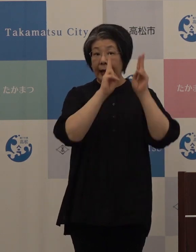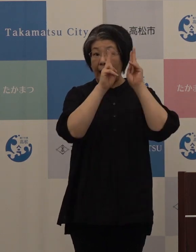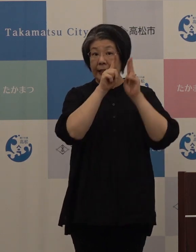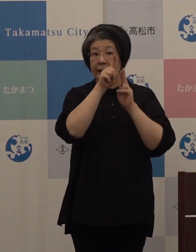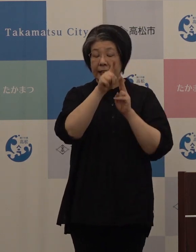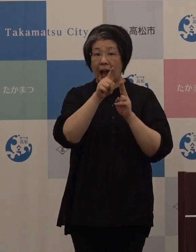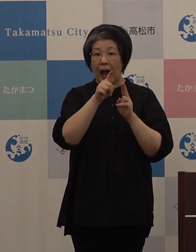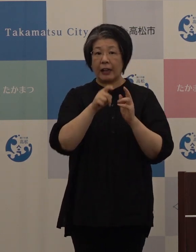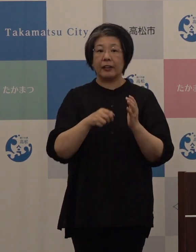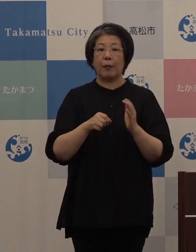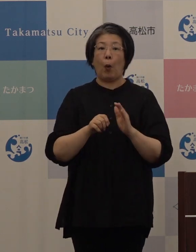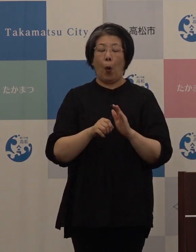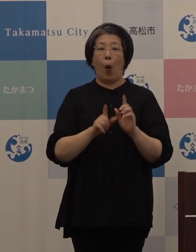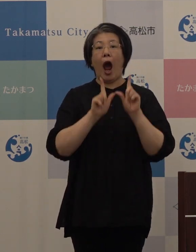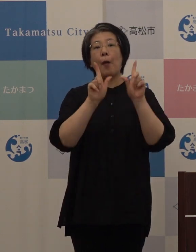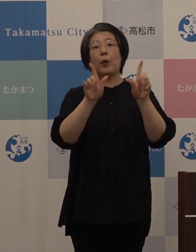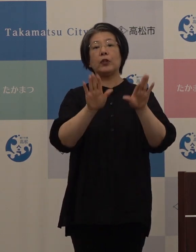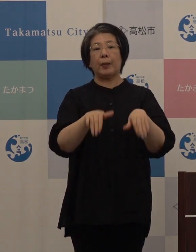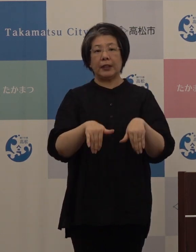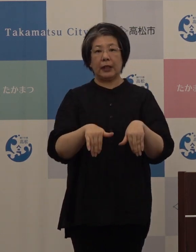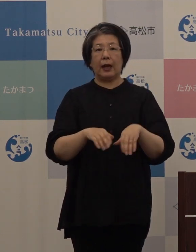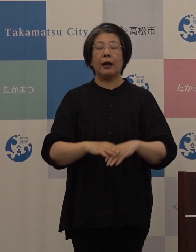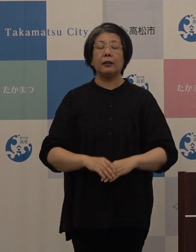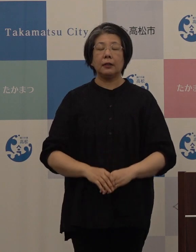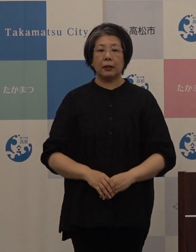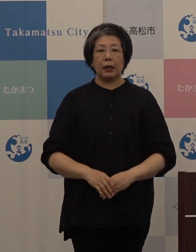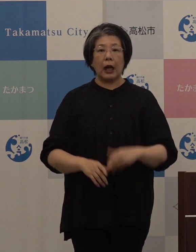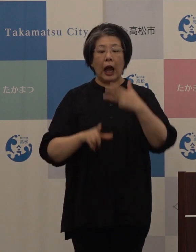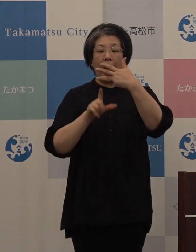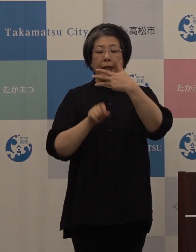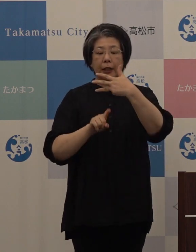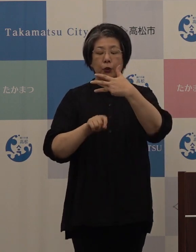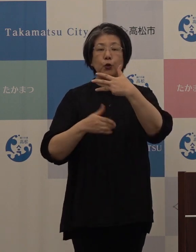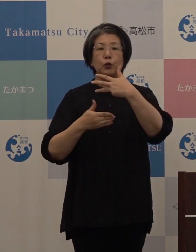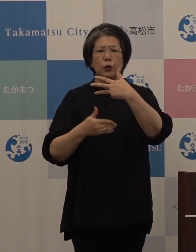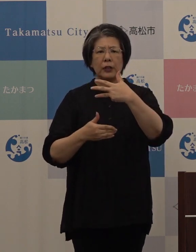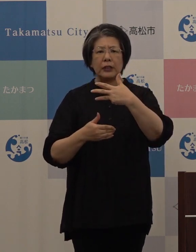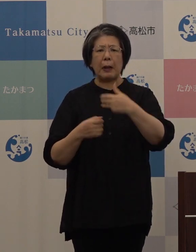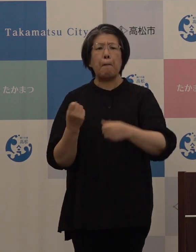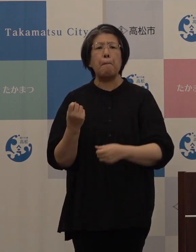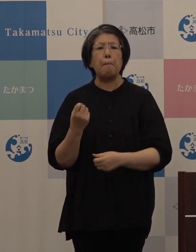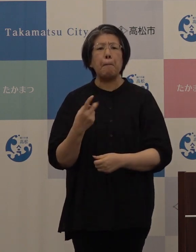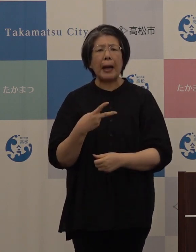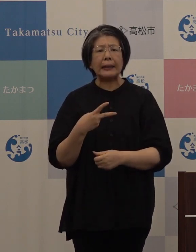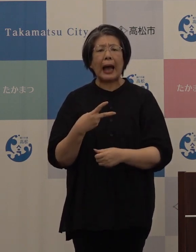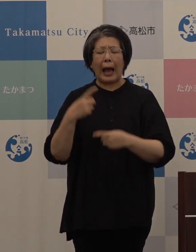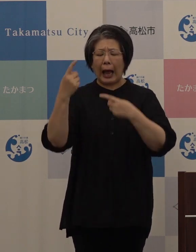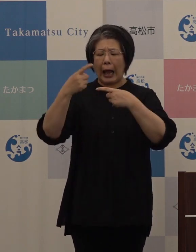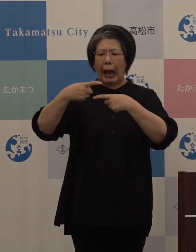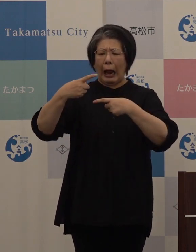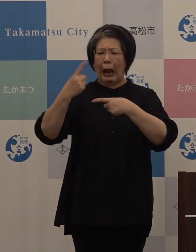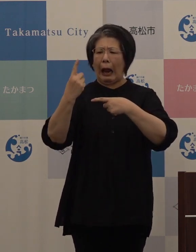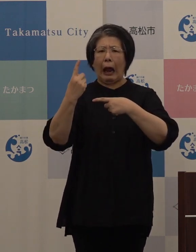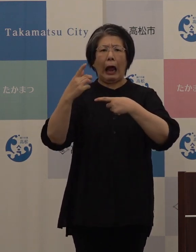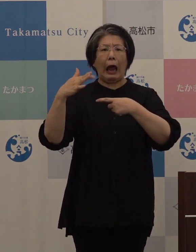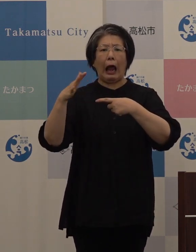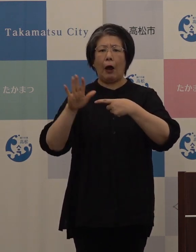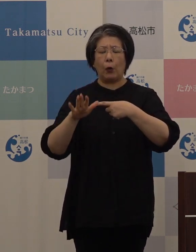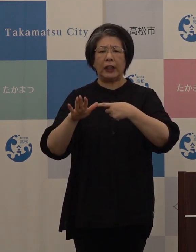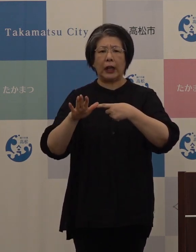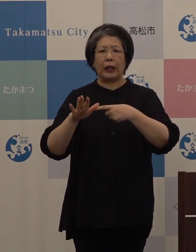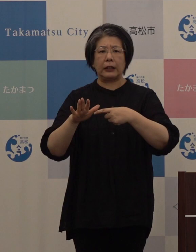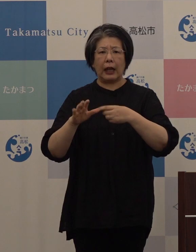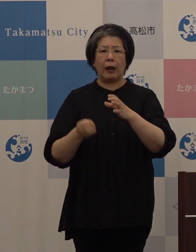。まずは19日にですね、再び遮断機が降りなかったというトラブルが発生したことについてのです